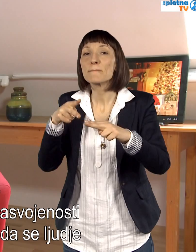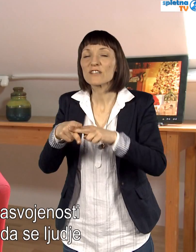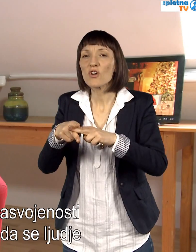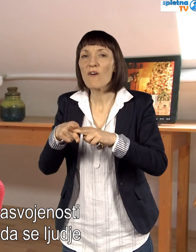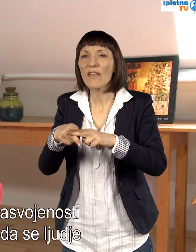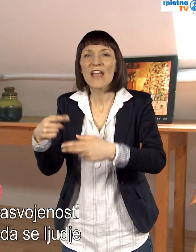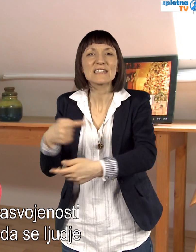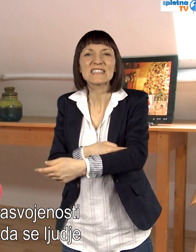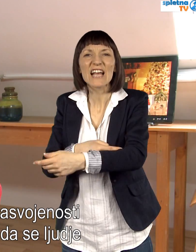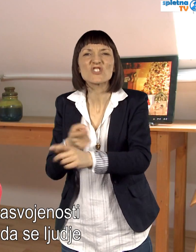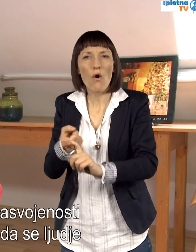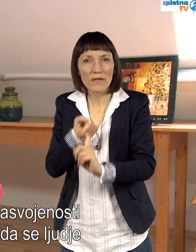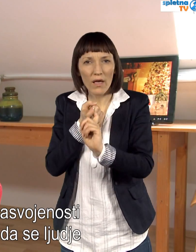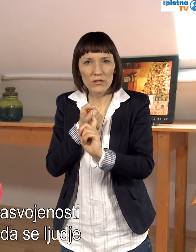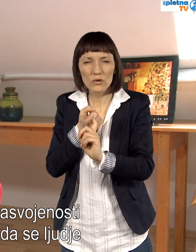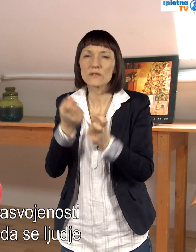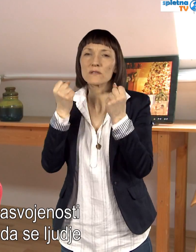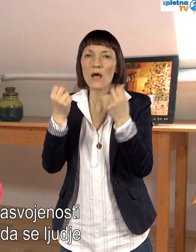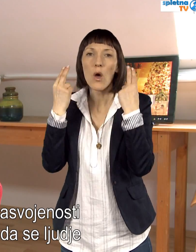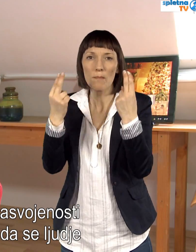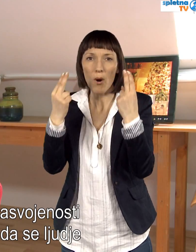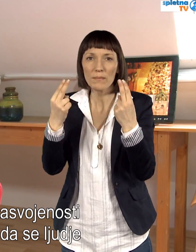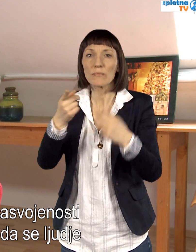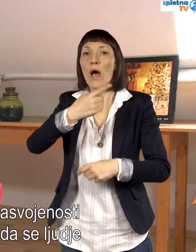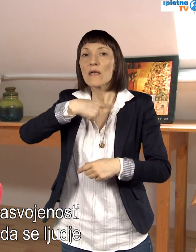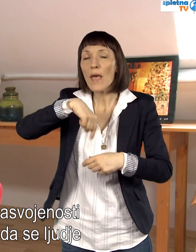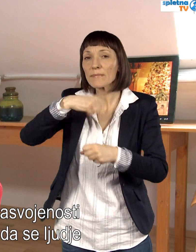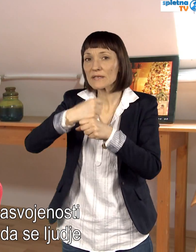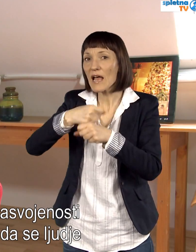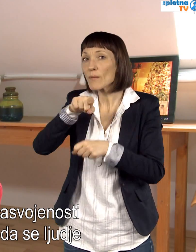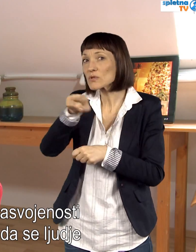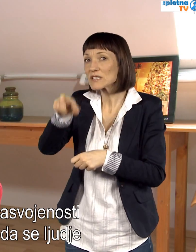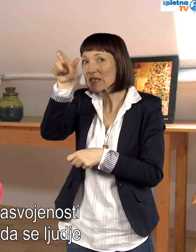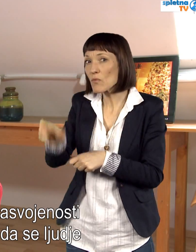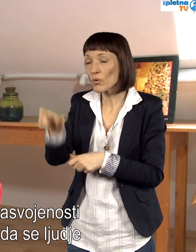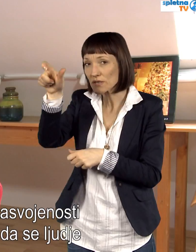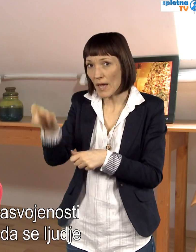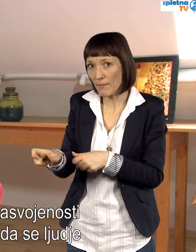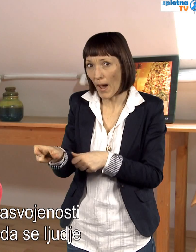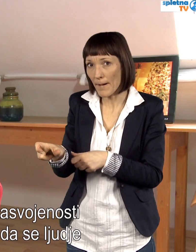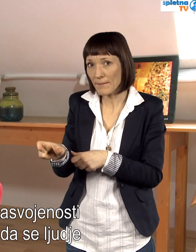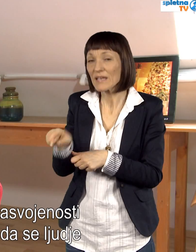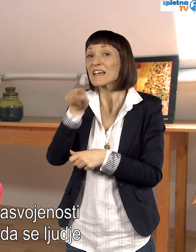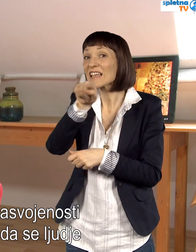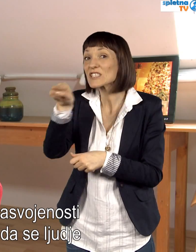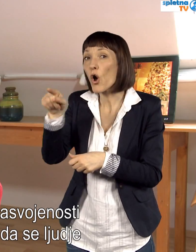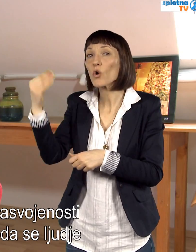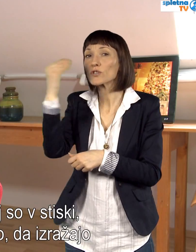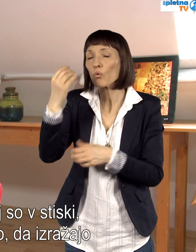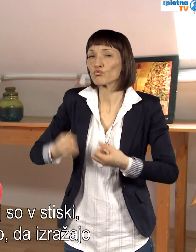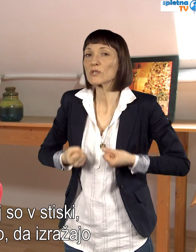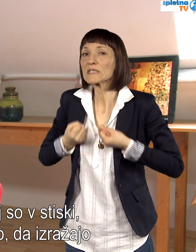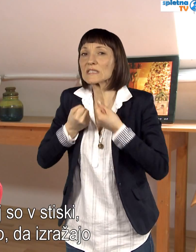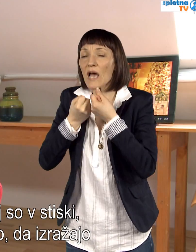Preprečevanje zasvojenosti je zelo pomembno, da delamo z ljudmi v tem smislu, da se